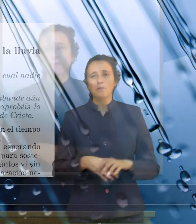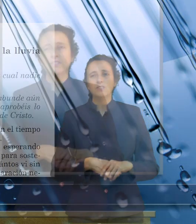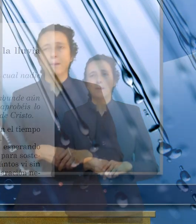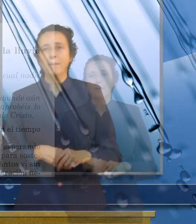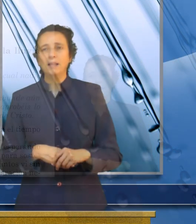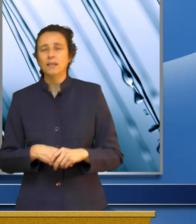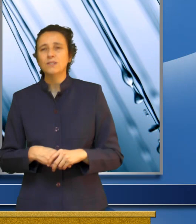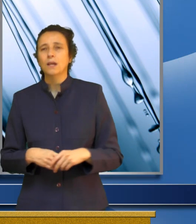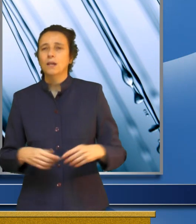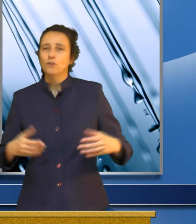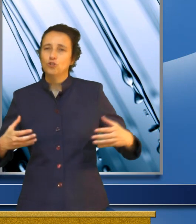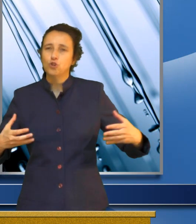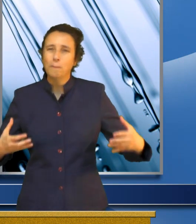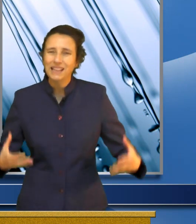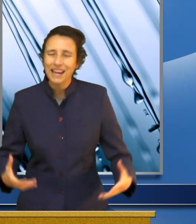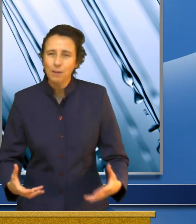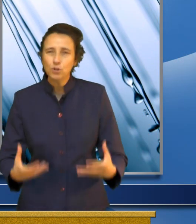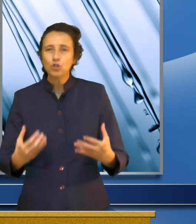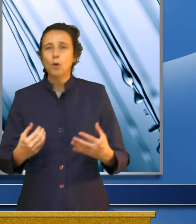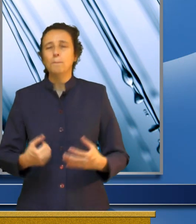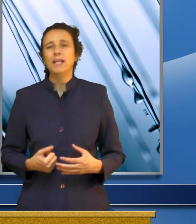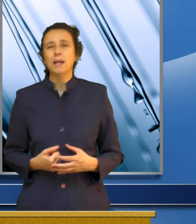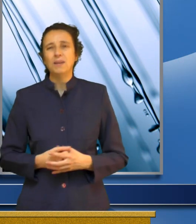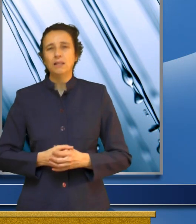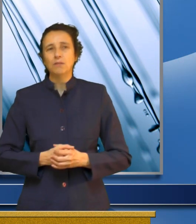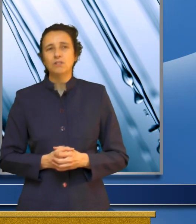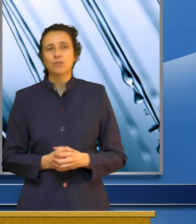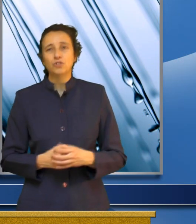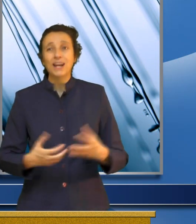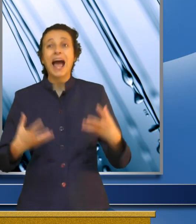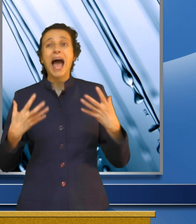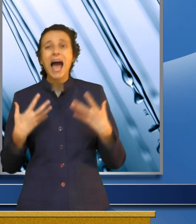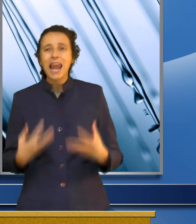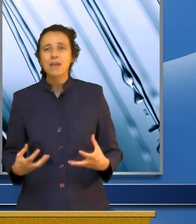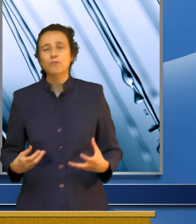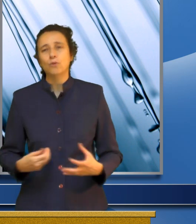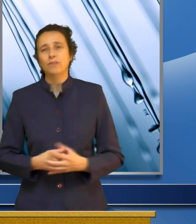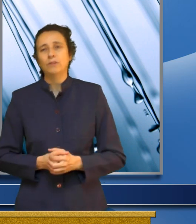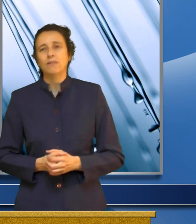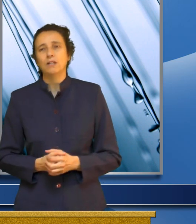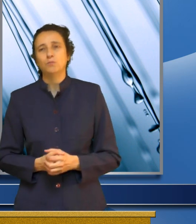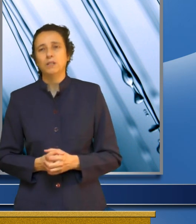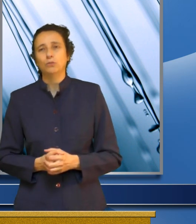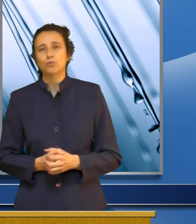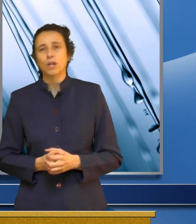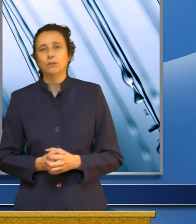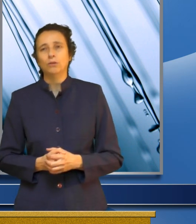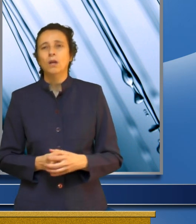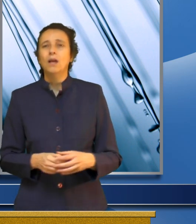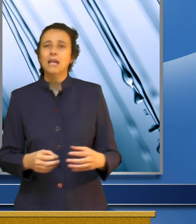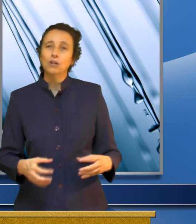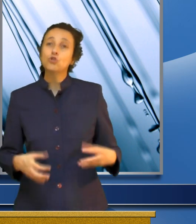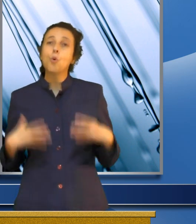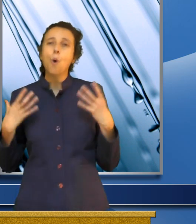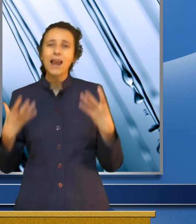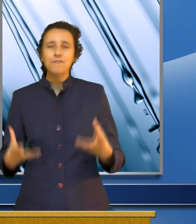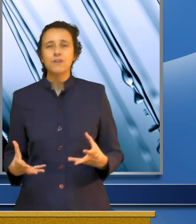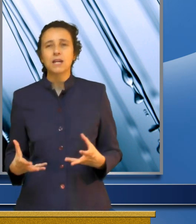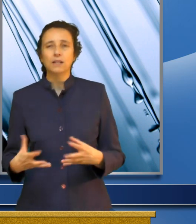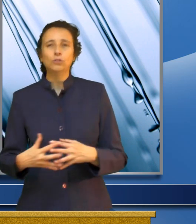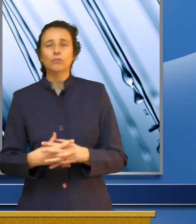está claro en nuestras mentes, someteremos completamente nuestro ser a la influencia del Espíritu Santo, que